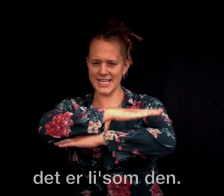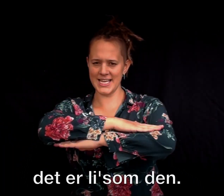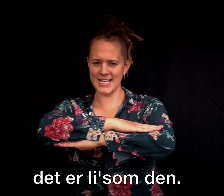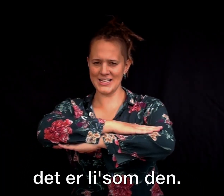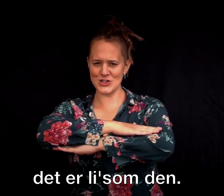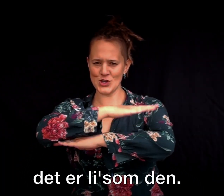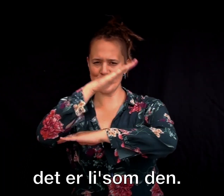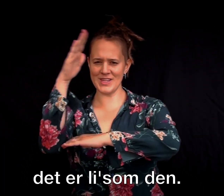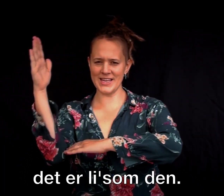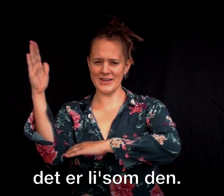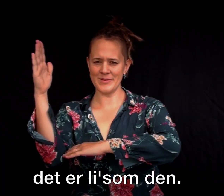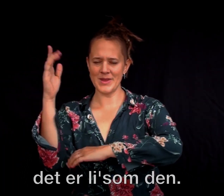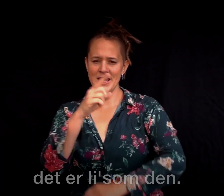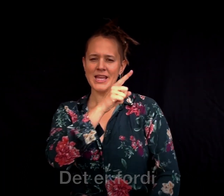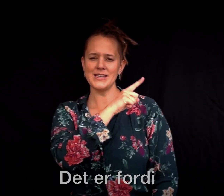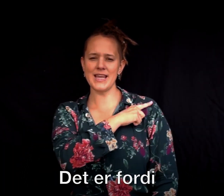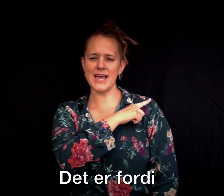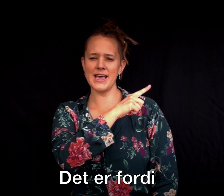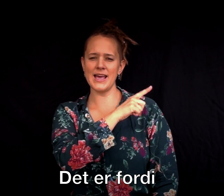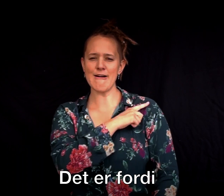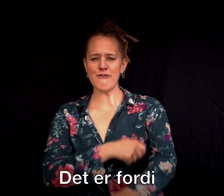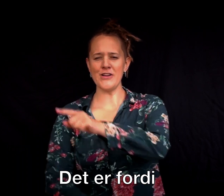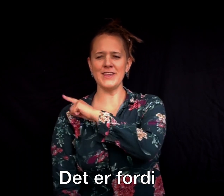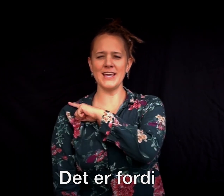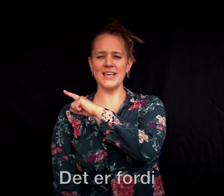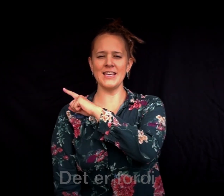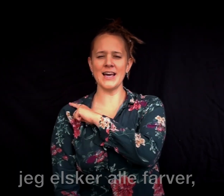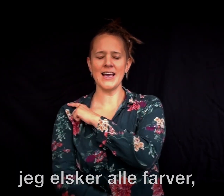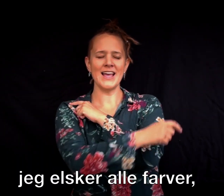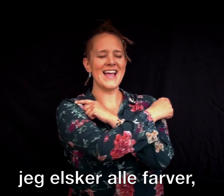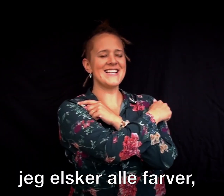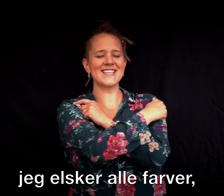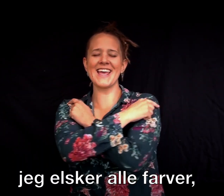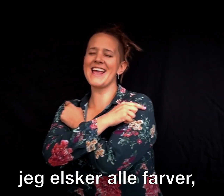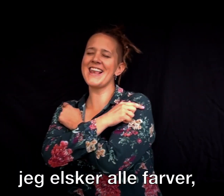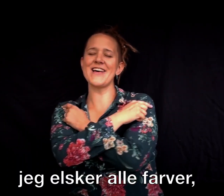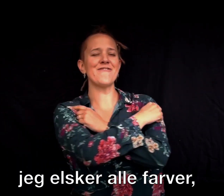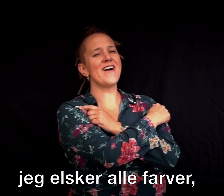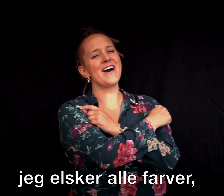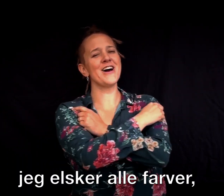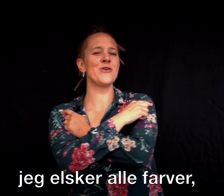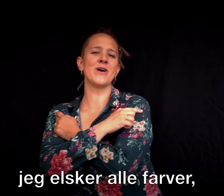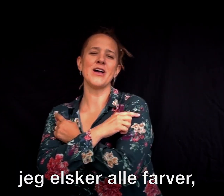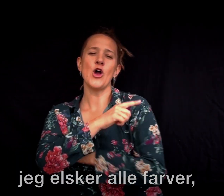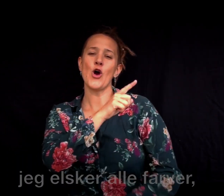Det er ligesom den. Det er fordi jeg elsker alle farver,